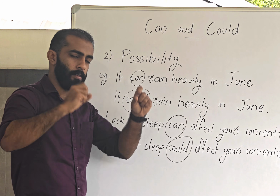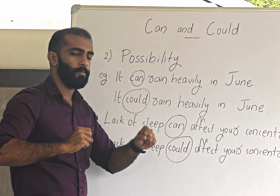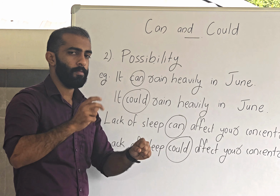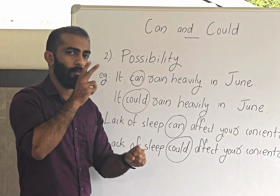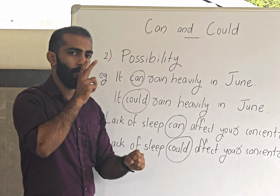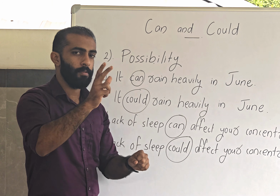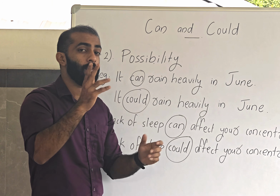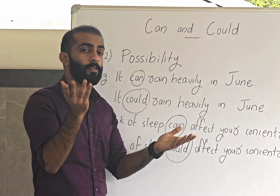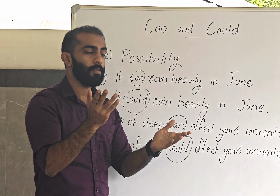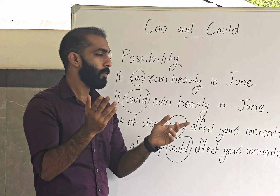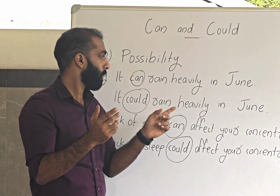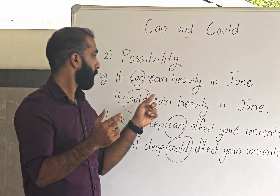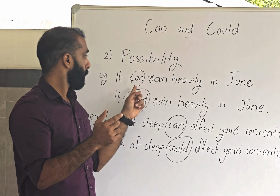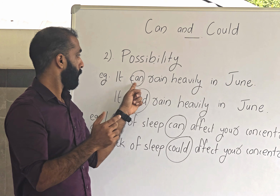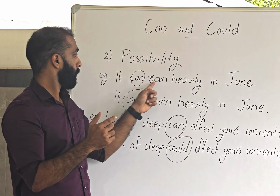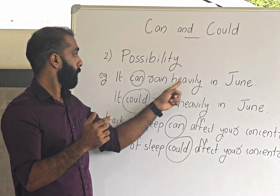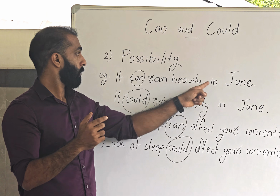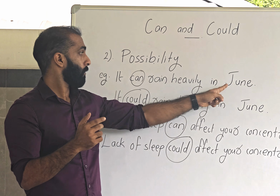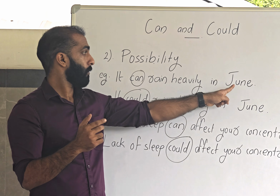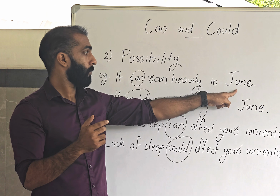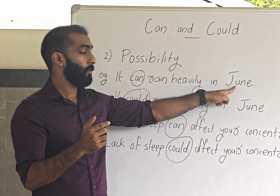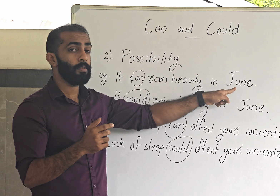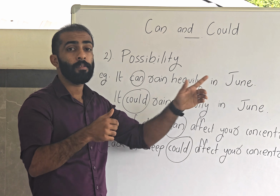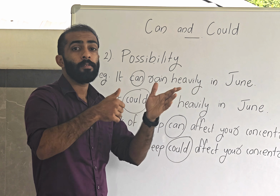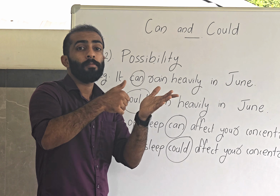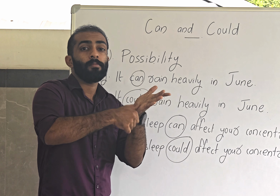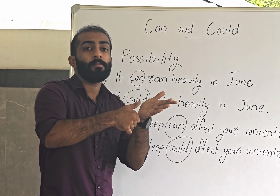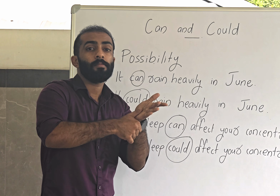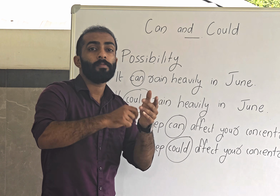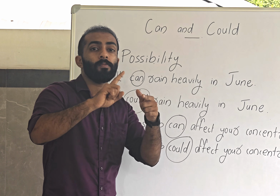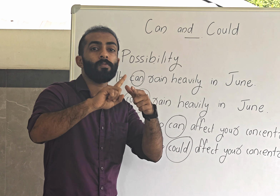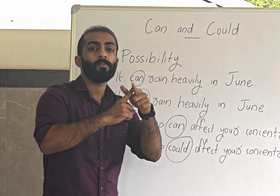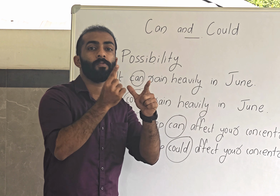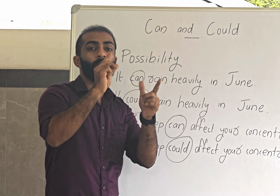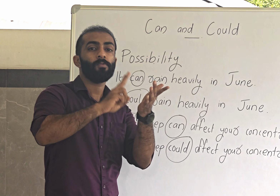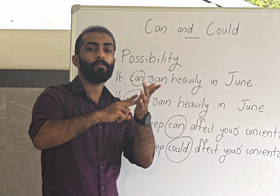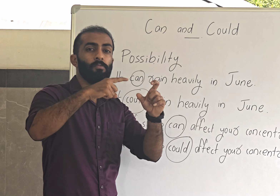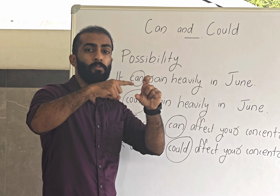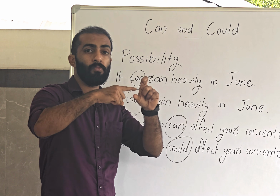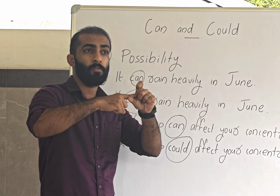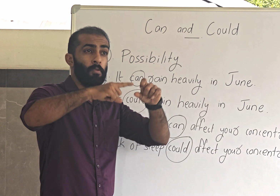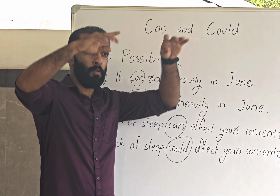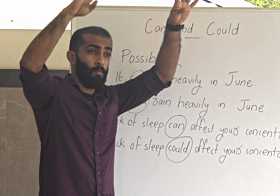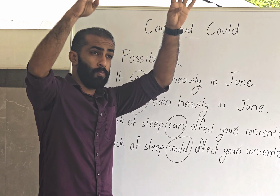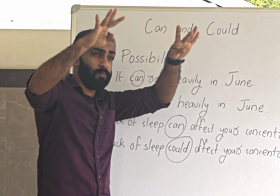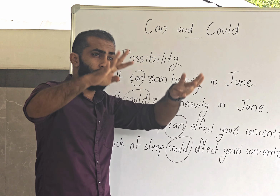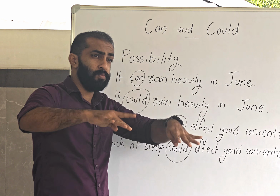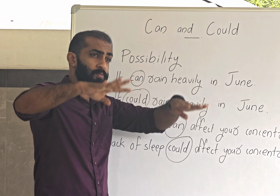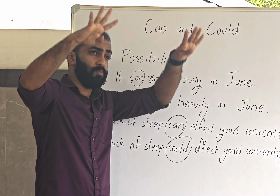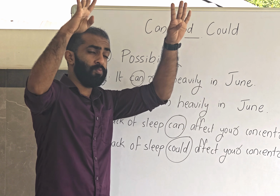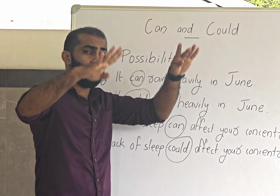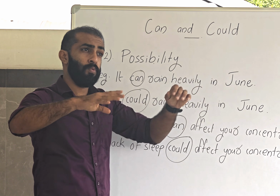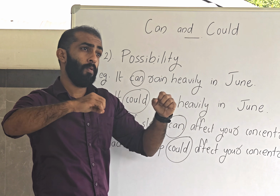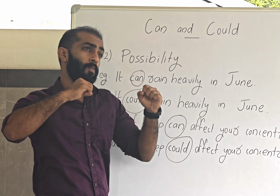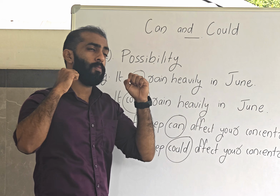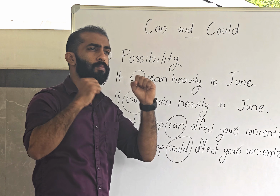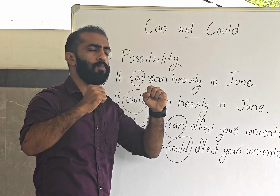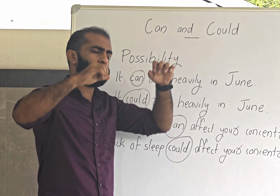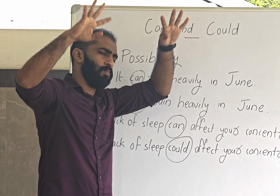ഉറപ്പായിട്ടും പറയാൻ കഴിയും എന്ത്, ജൂൺ മാസത്തിൽ ശക്തമായ മഴ ഉണ്ടാകും എന്നുള്ളത് നമുക്ക് ഉറപ്പിച്ച് പറയാൻ കഴിയും. അതാണ് ഇറ്റ്